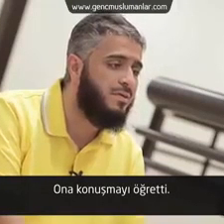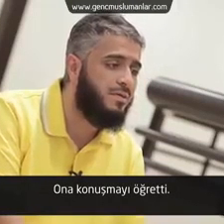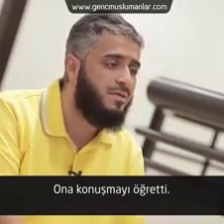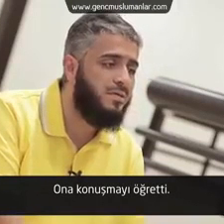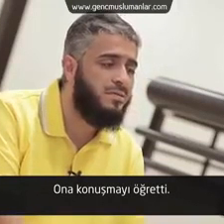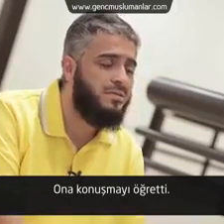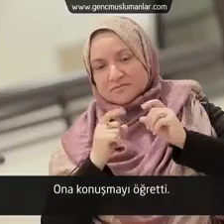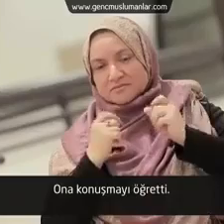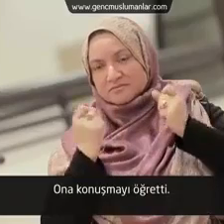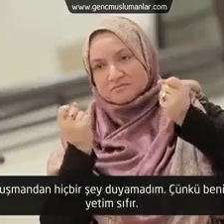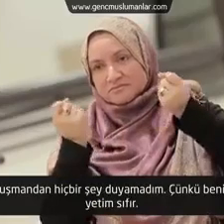البيان.